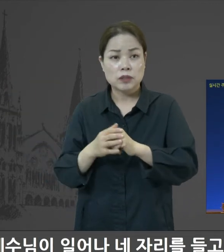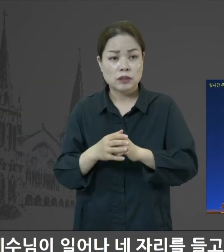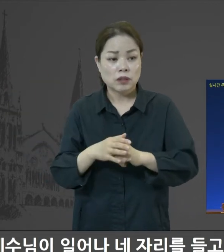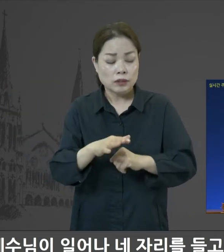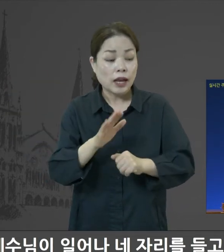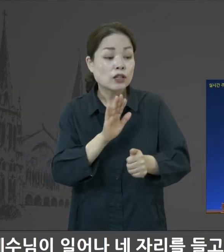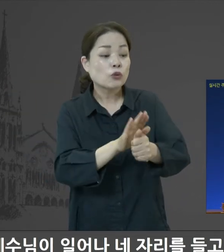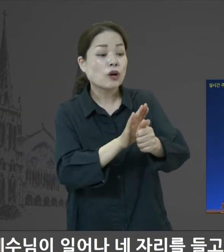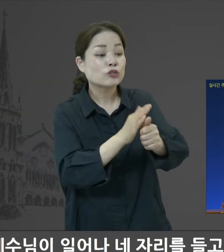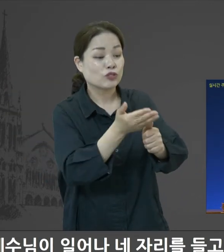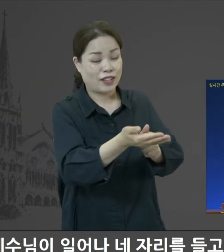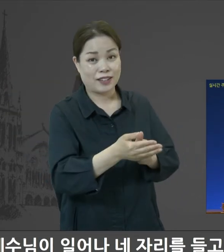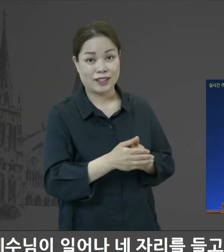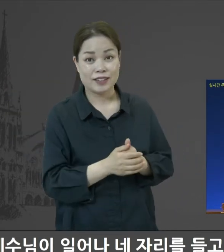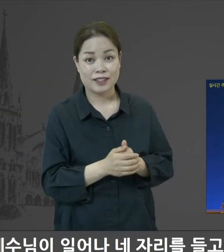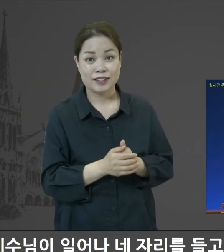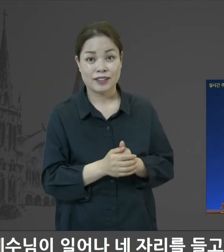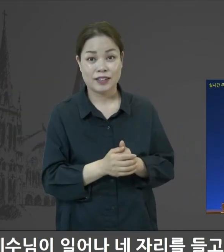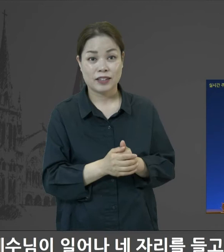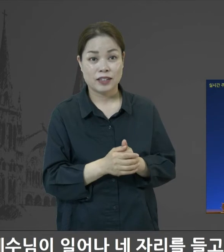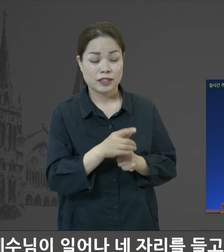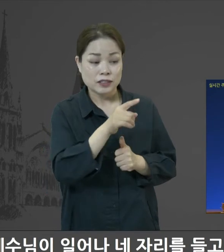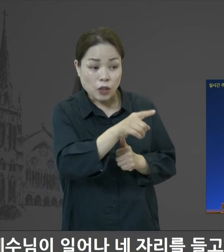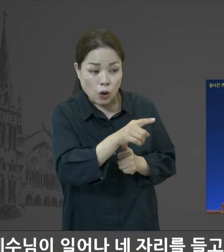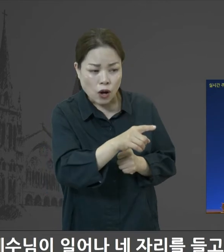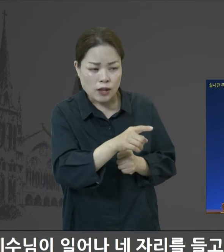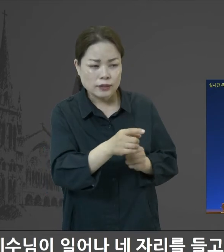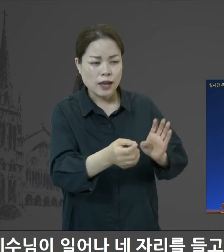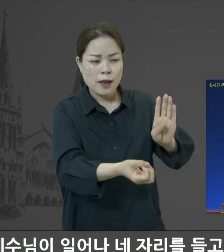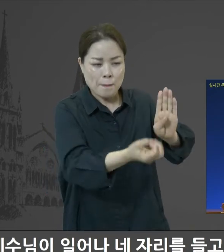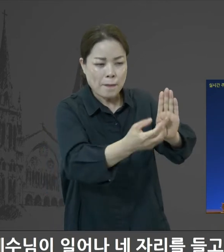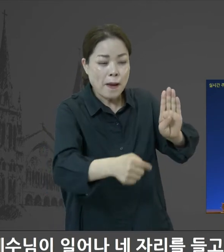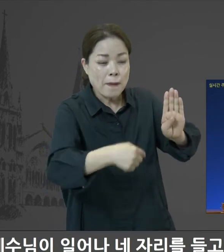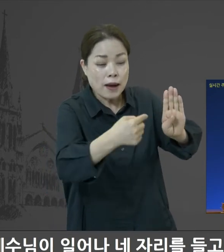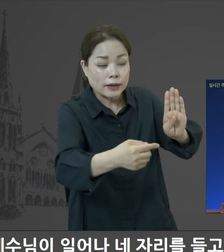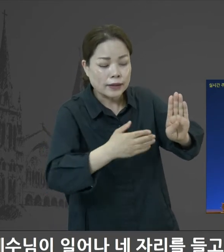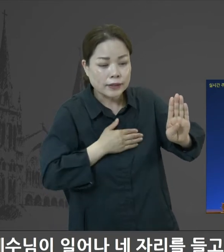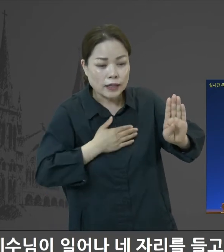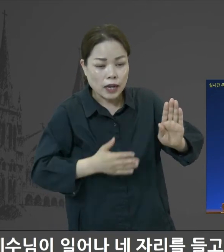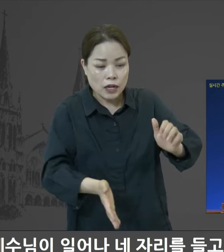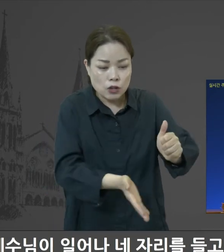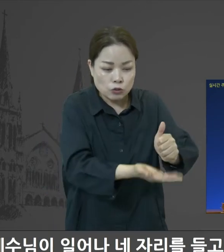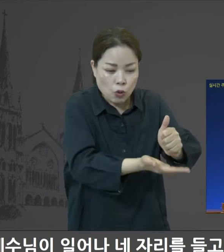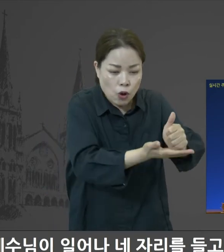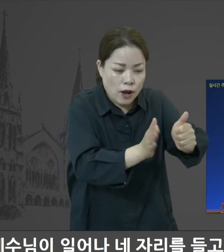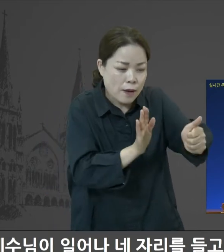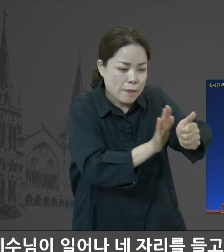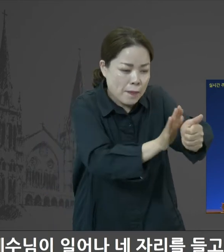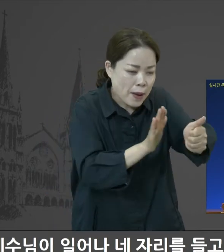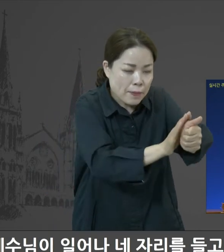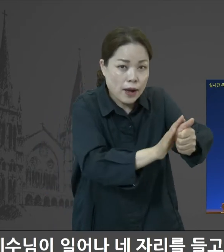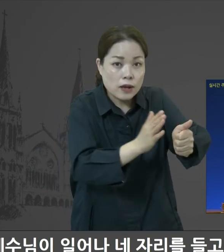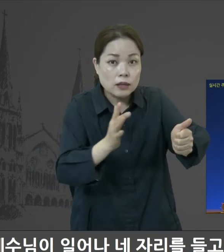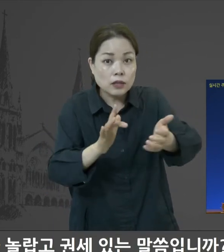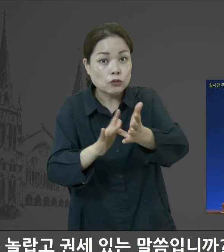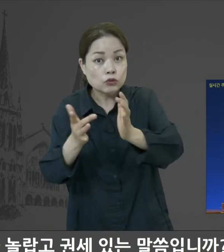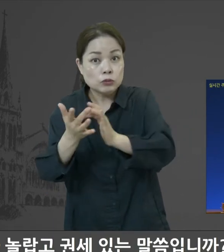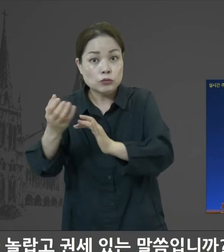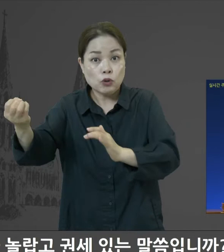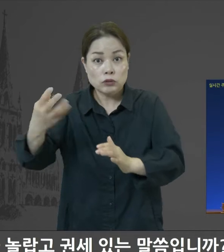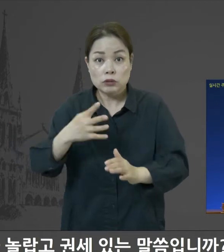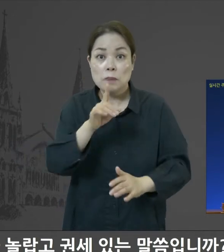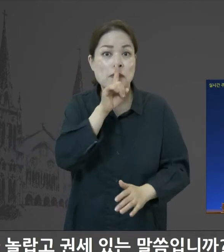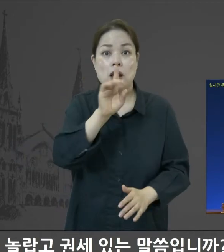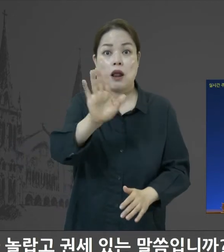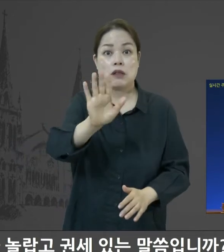내가 도와줄게. 네가 이 베데스다 연못까지 들어갈 수 있도록 내가 부축해주마, 힘내라, 응원한다, 내가 도와줄게. 그렇게